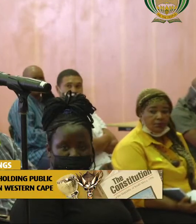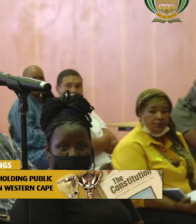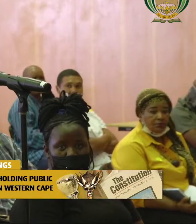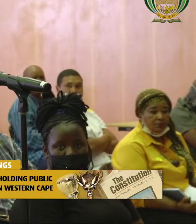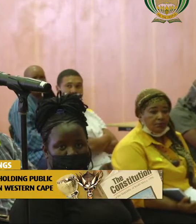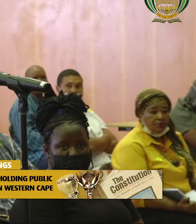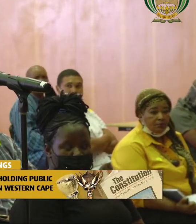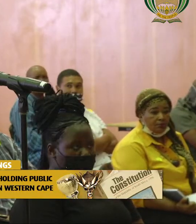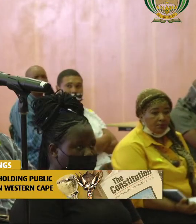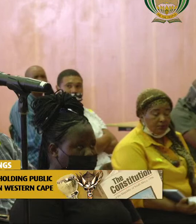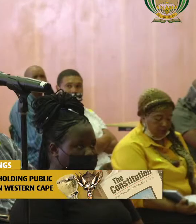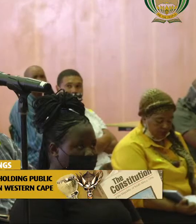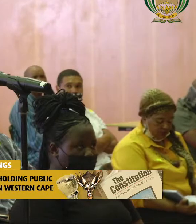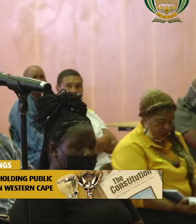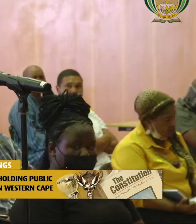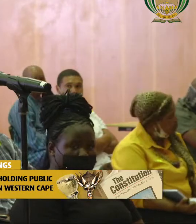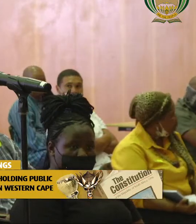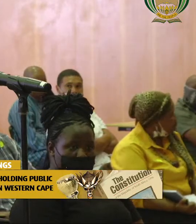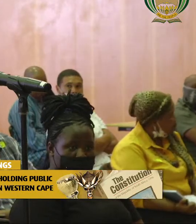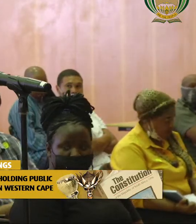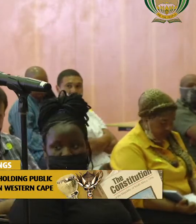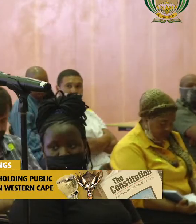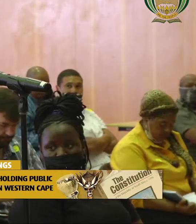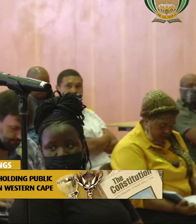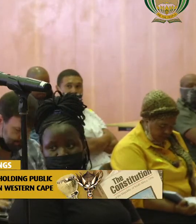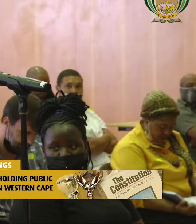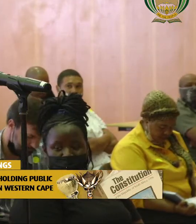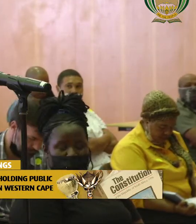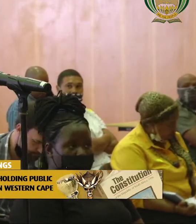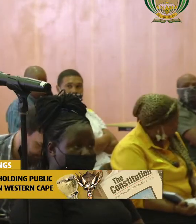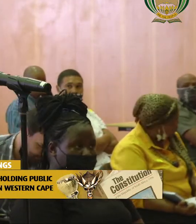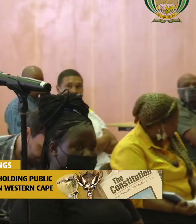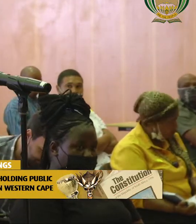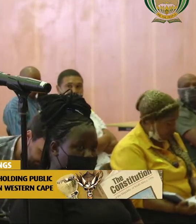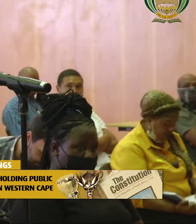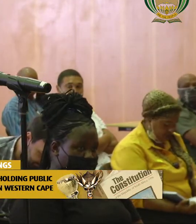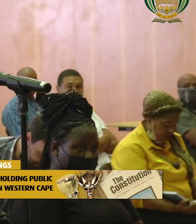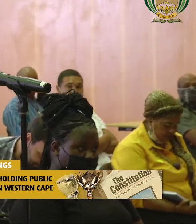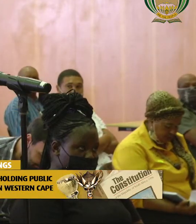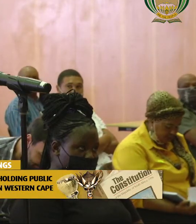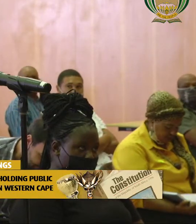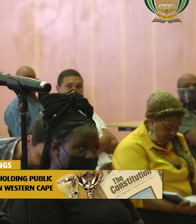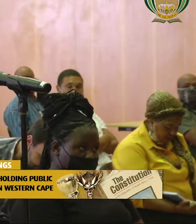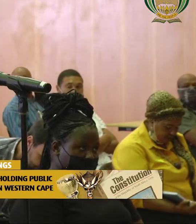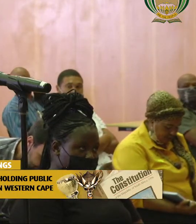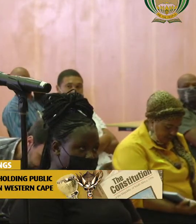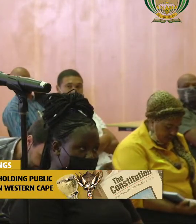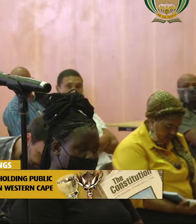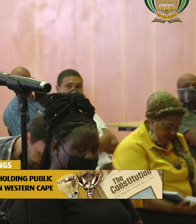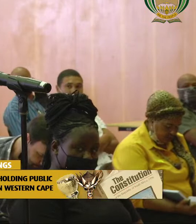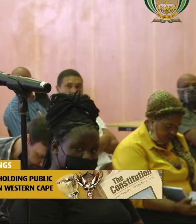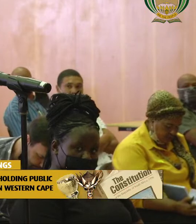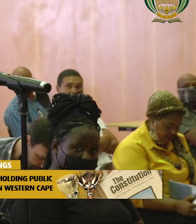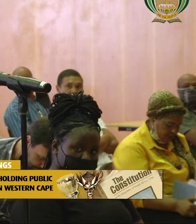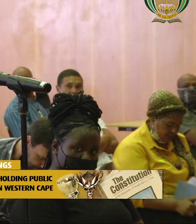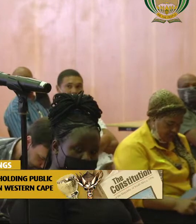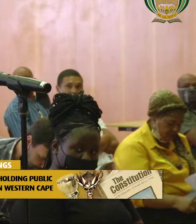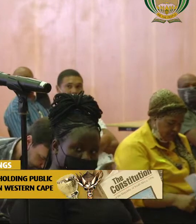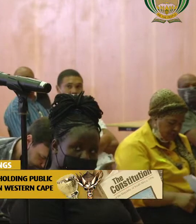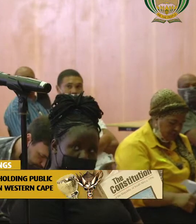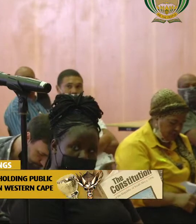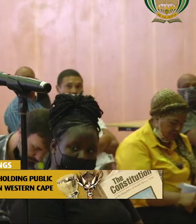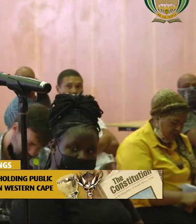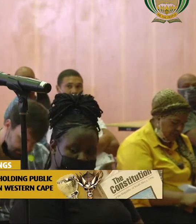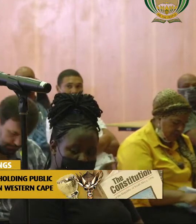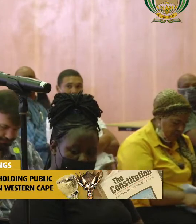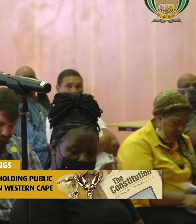is. Die orde van die gesprekke gaan gevoer word as volg. Ek gaan die mondelikse aanvoering gaat u doen en indien u dit